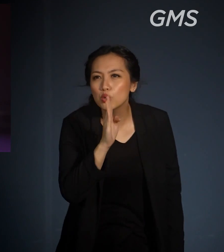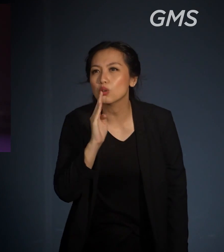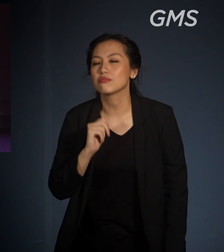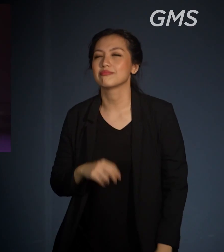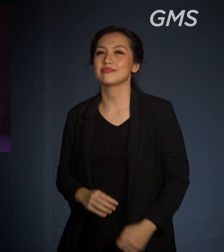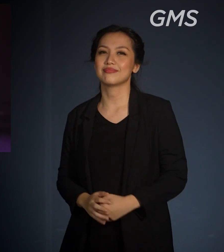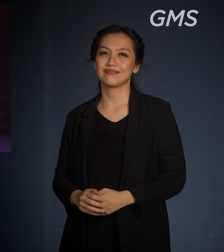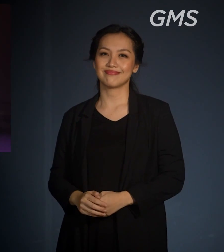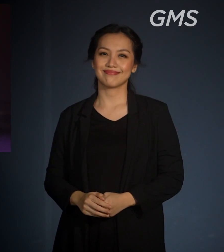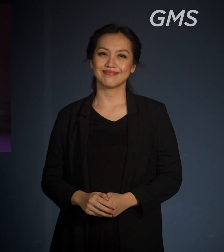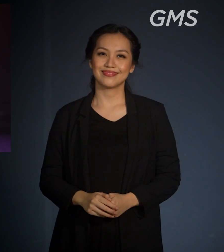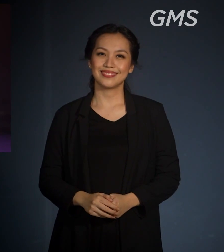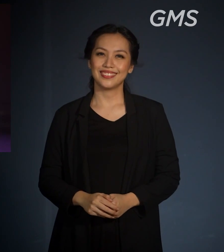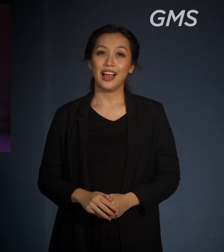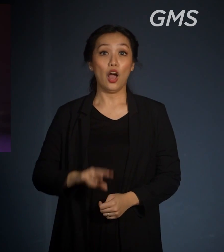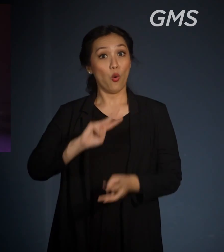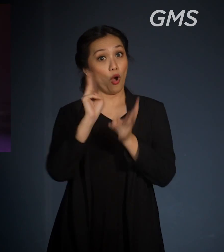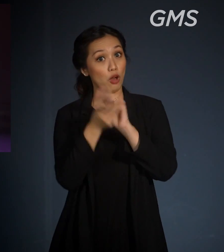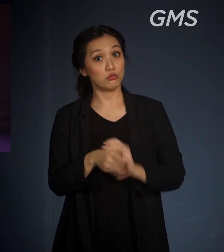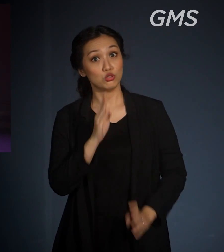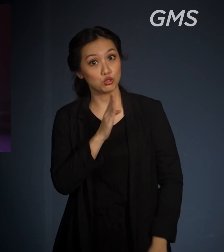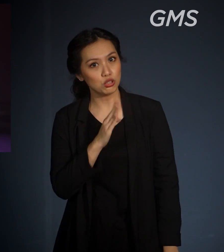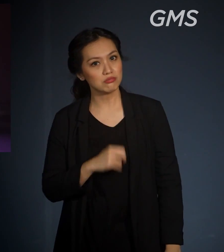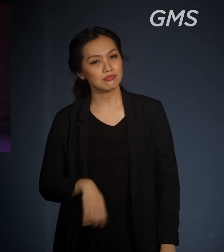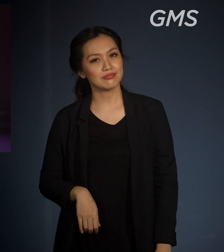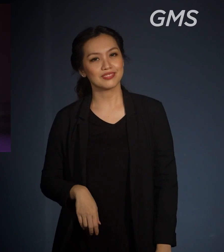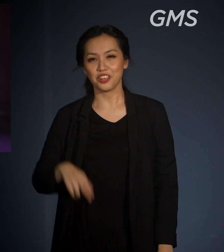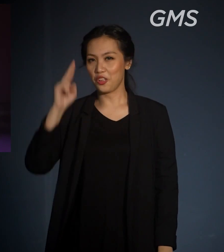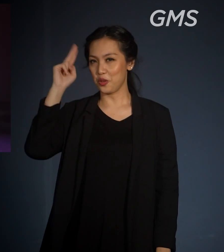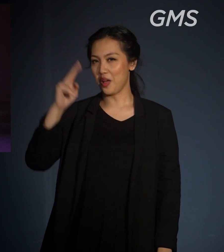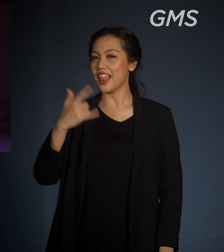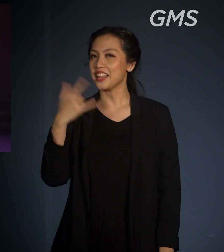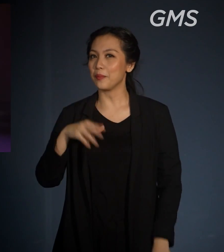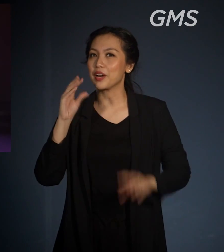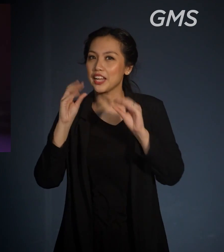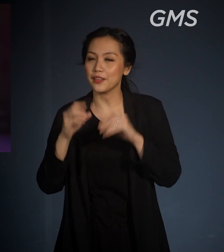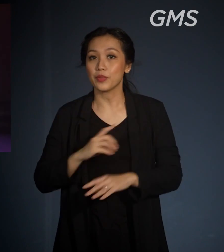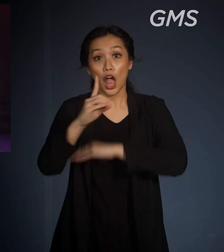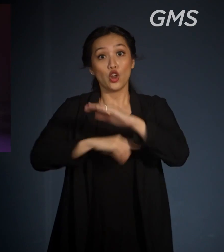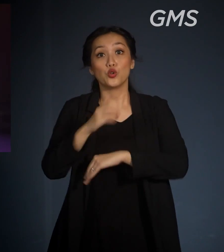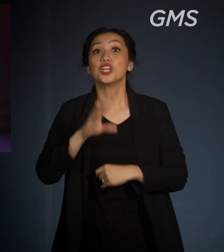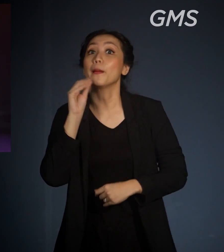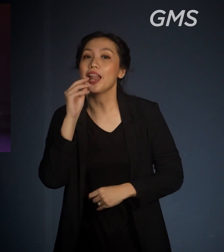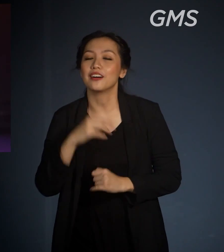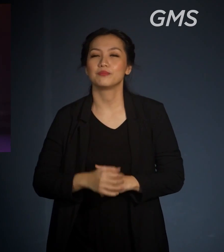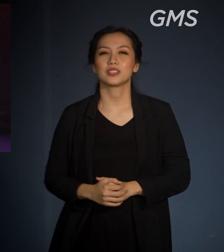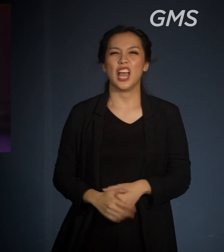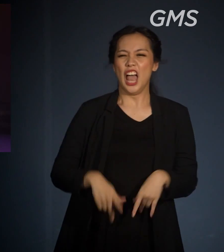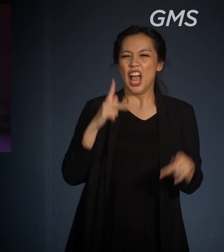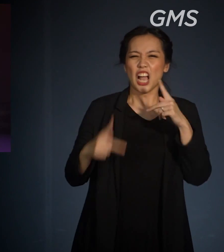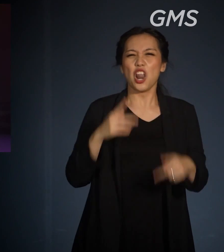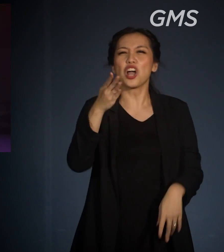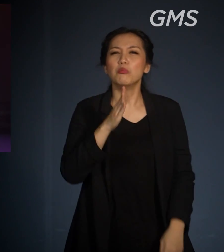Tuhan tetap berkati. Banyak orang berkata kalau kerjanya nggak jujur, kalau kita ini jadi orang jujur, jadi pengusaha yang